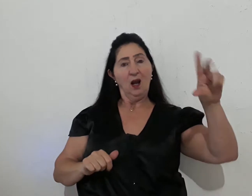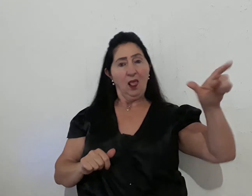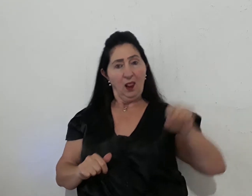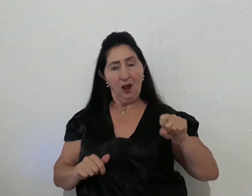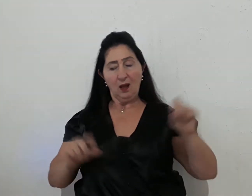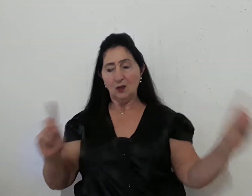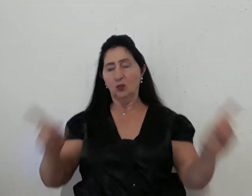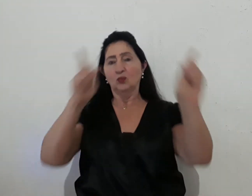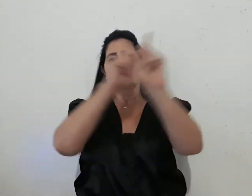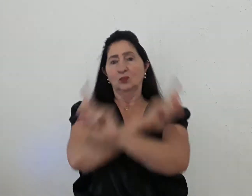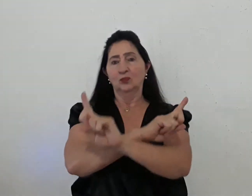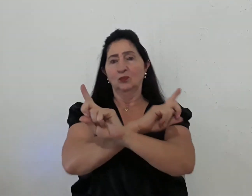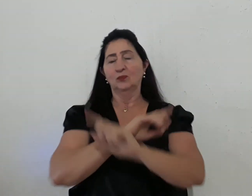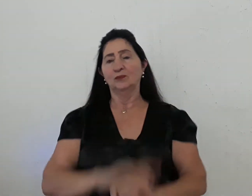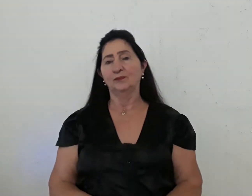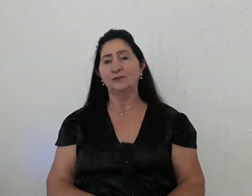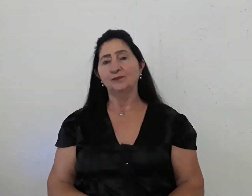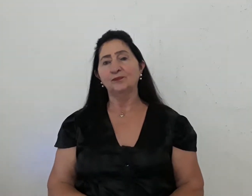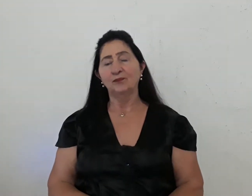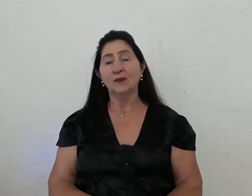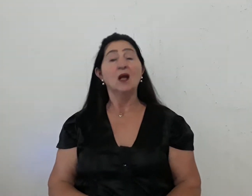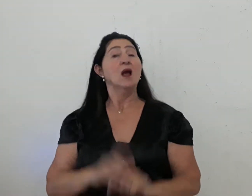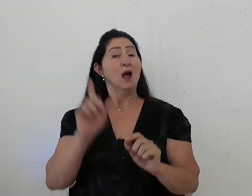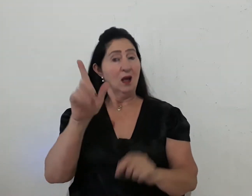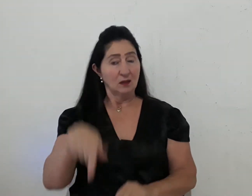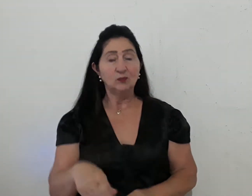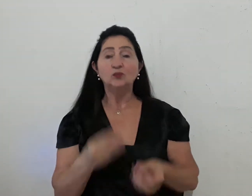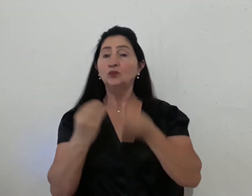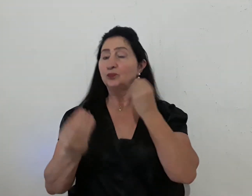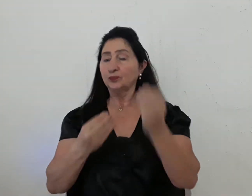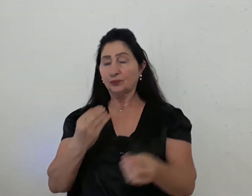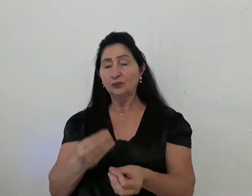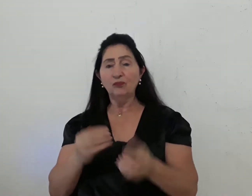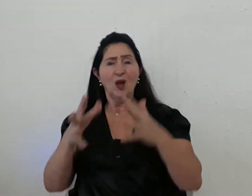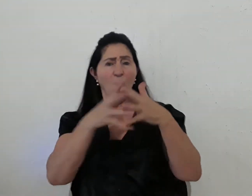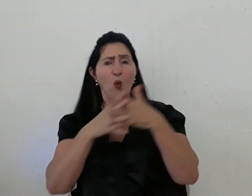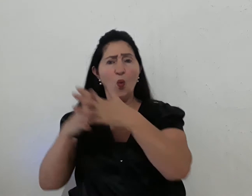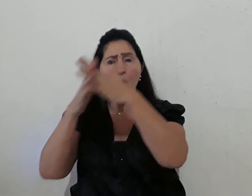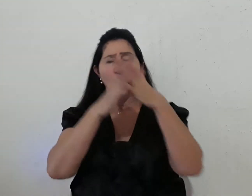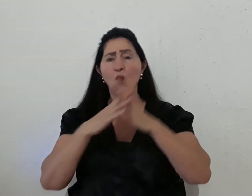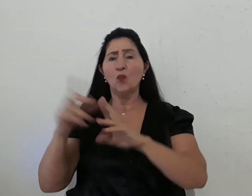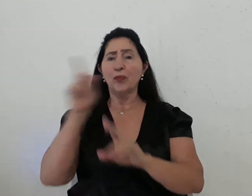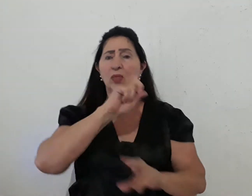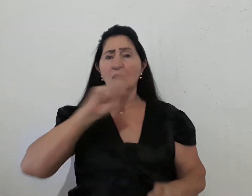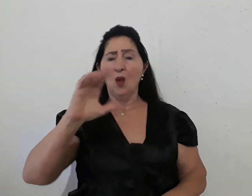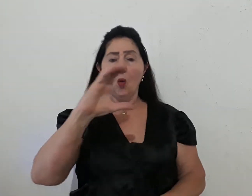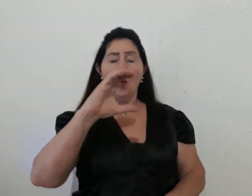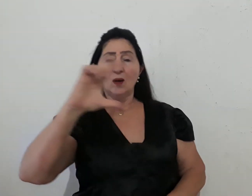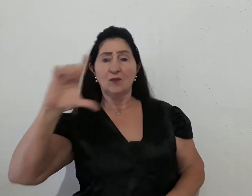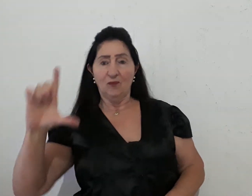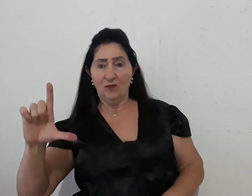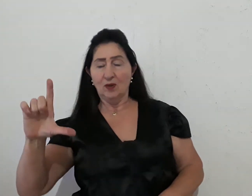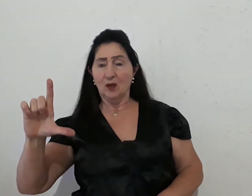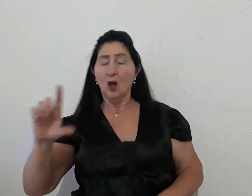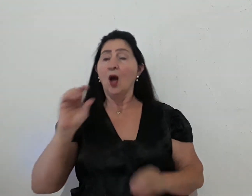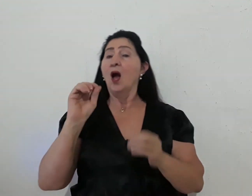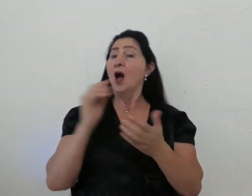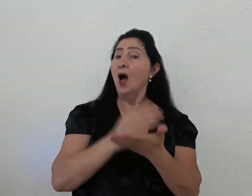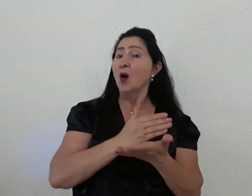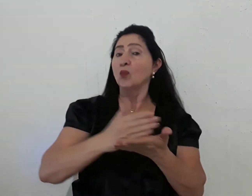um pelo outro. Portanto, não se deve confundir os classificadores, que são algumas configurações